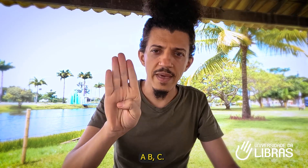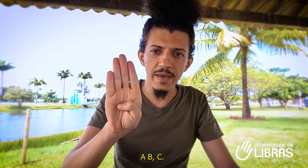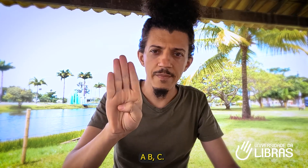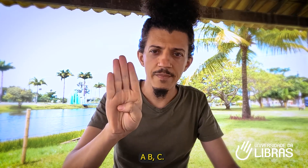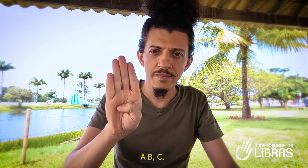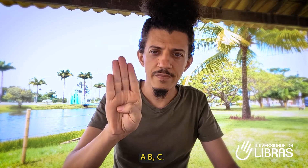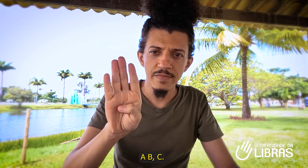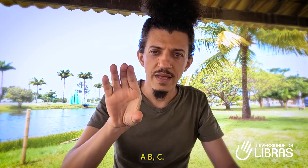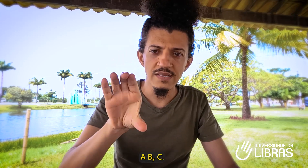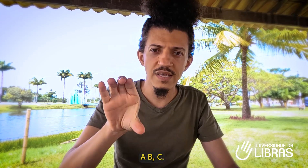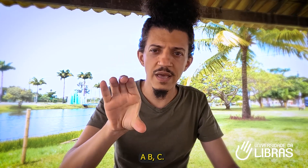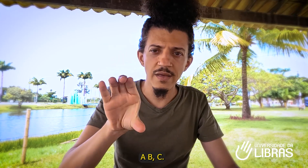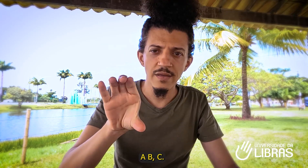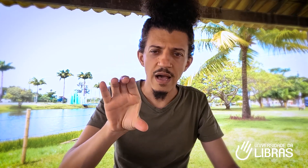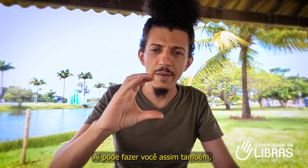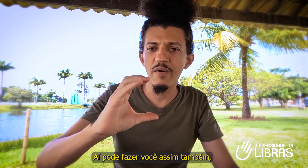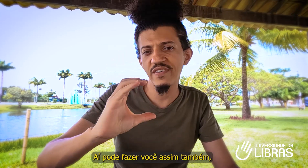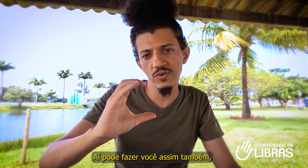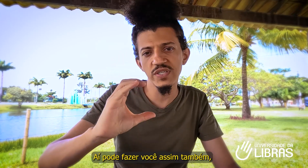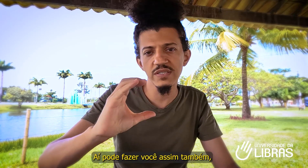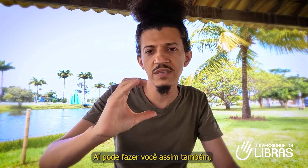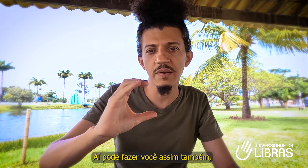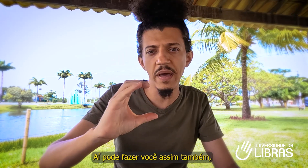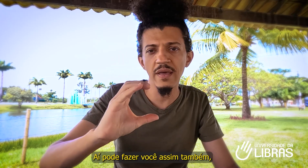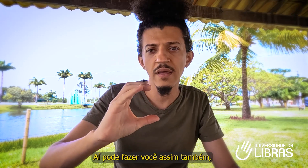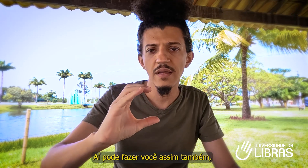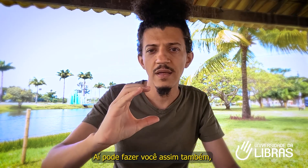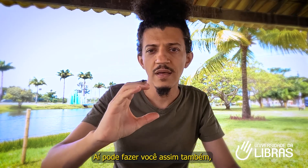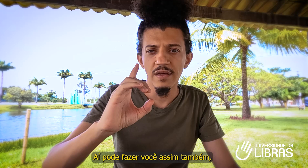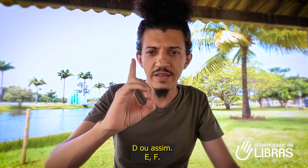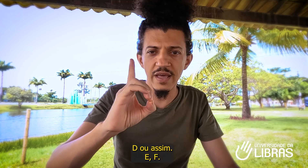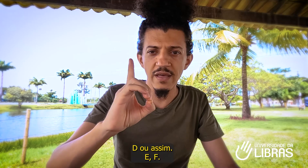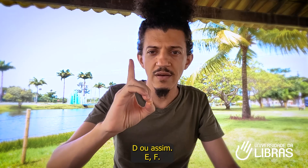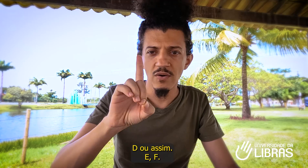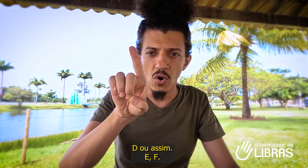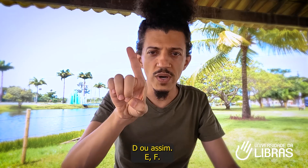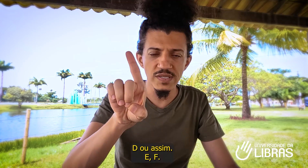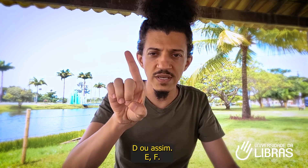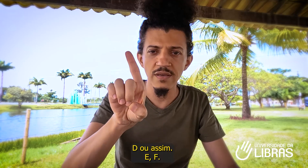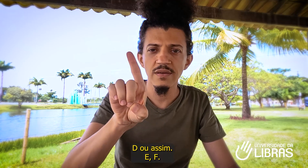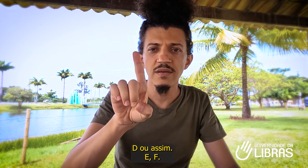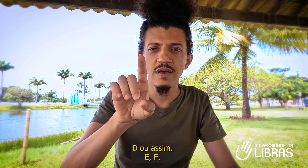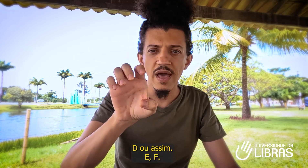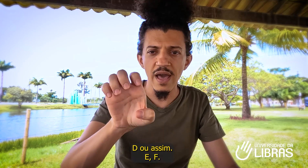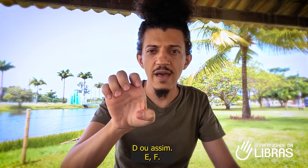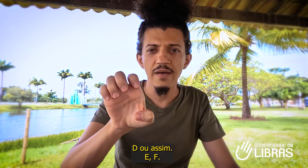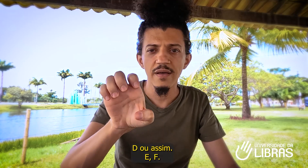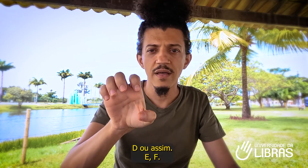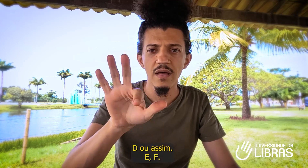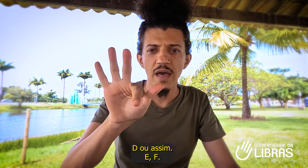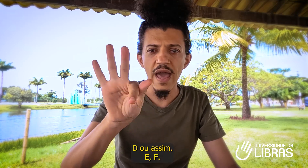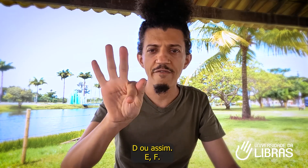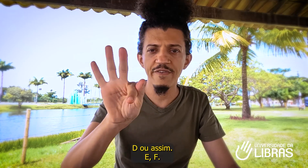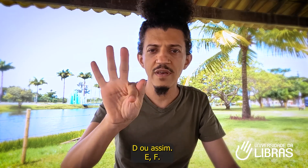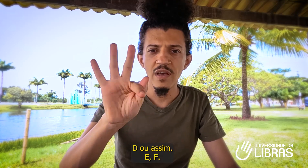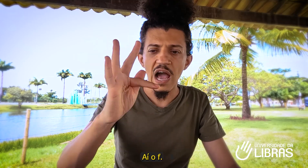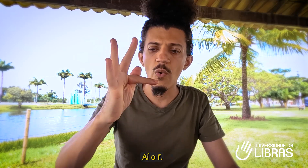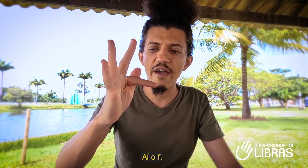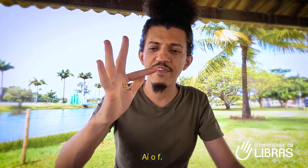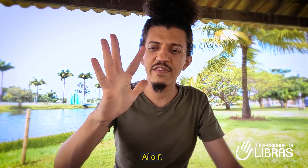B, C, aí pode fazer o C assim também, D, O assim, E, F, aí o F